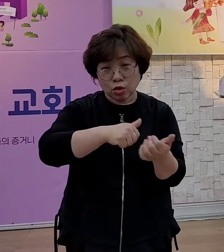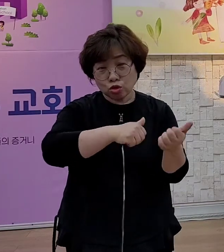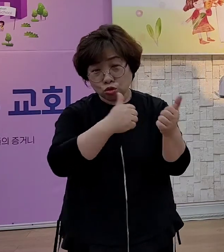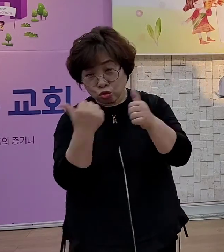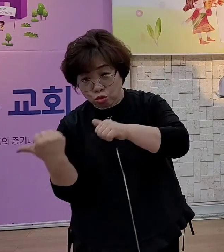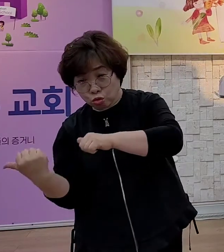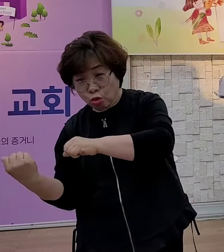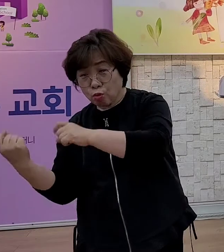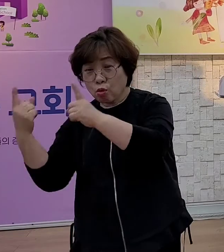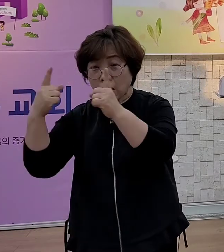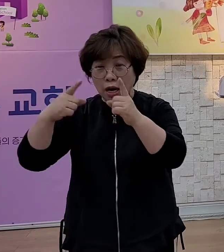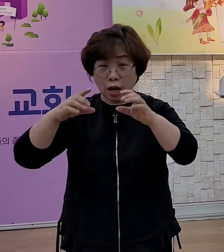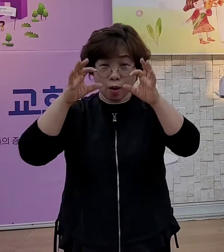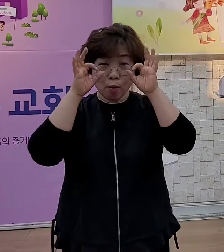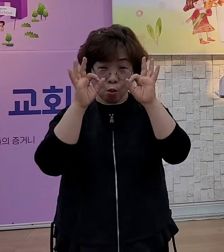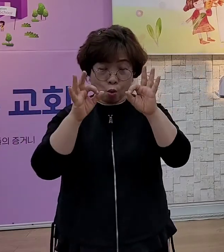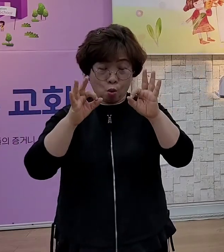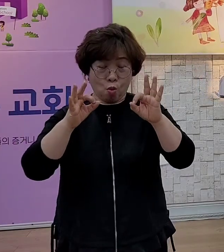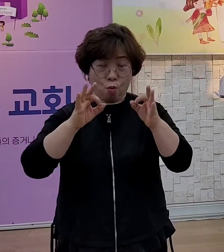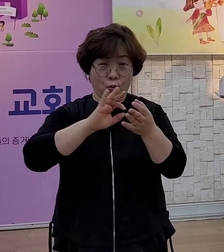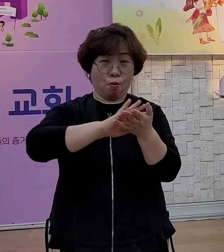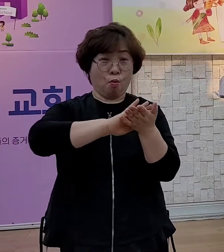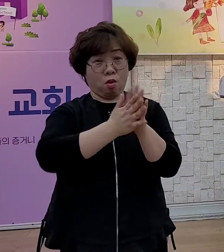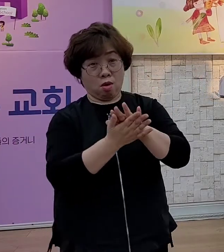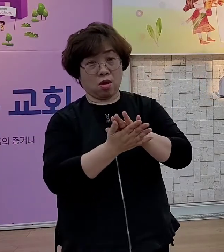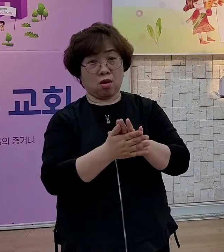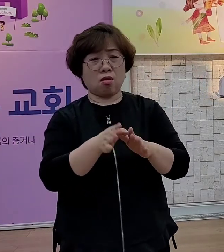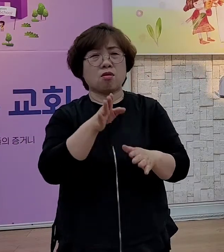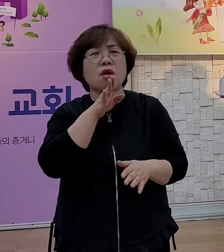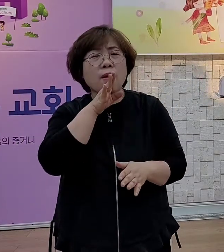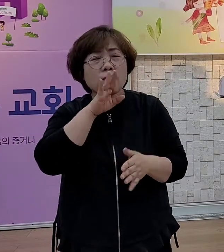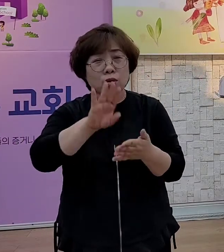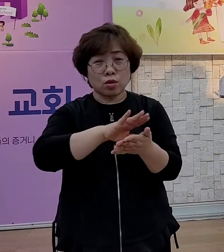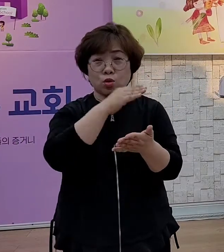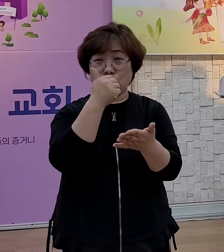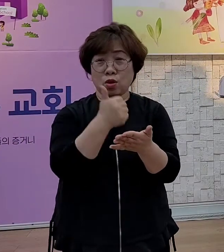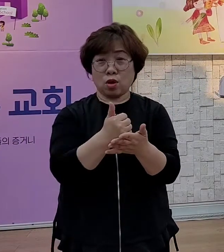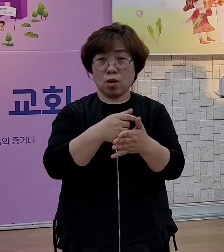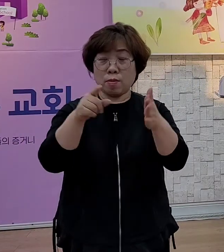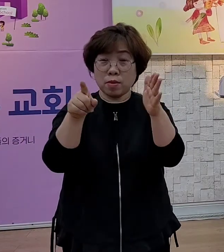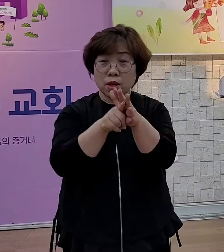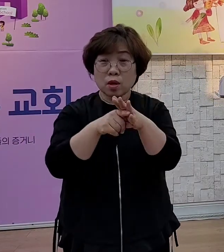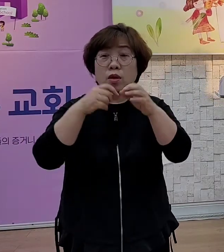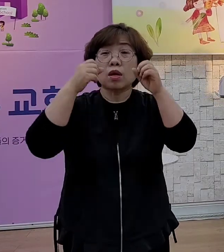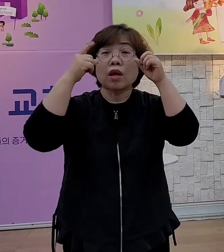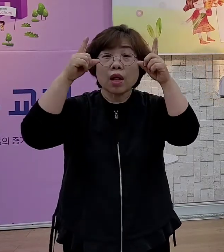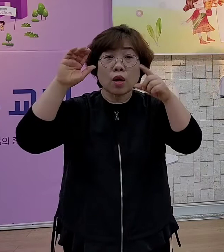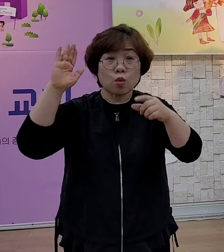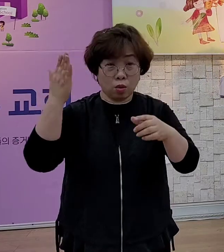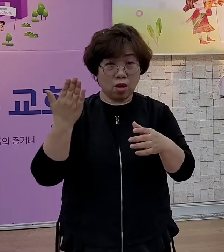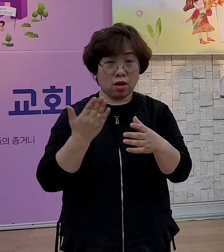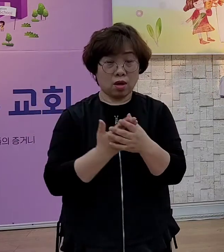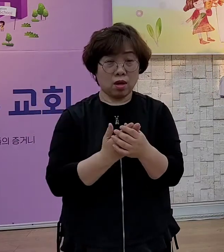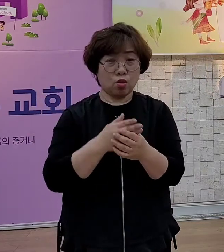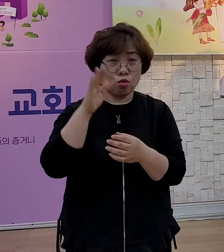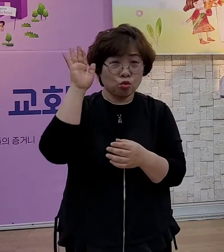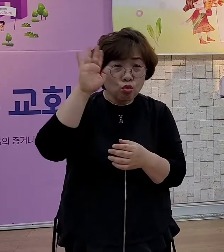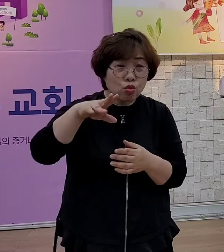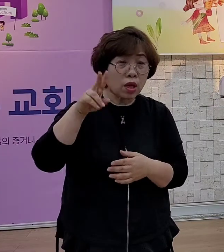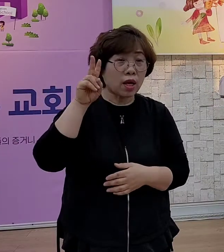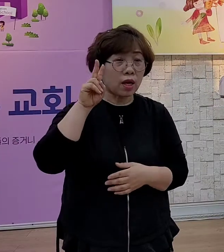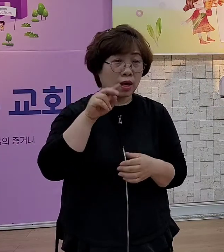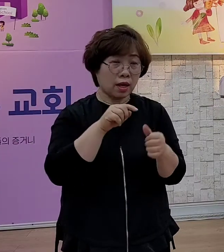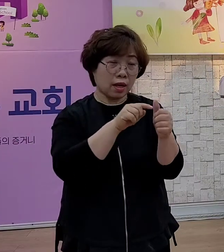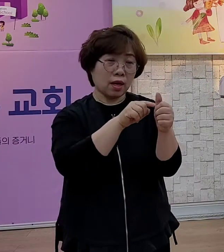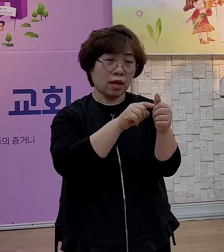부활을 보고 이분이 진짜 그리스도다 라는 것을 깨닫고 난 다음에 이 야고보가 예수님에게